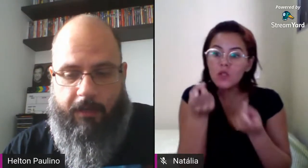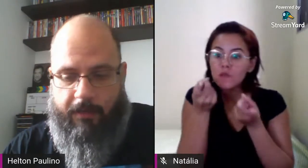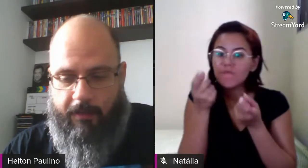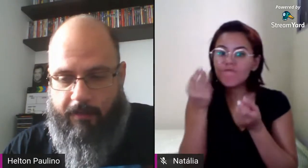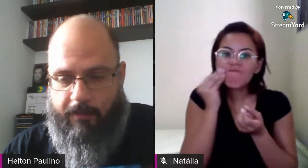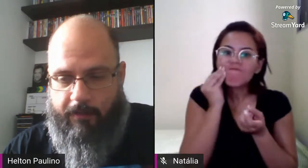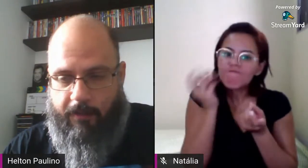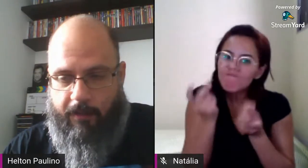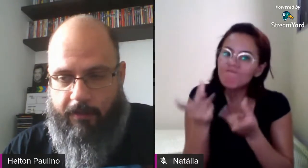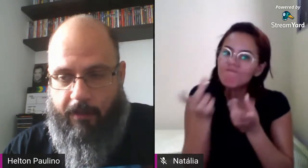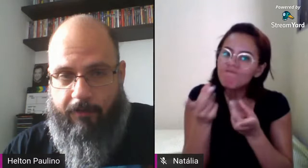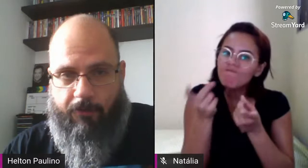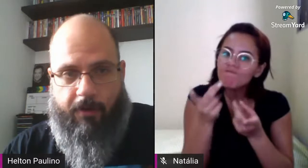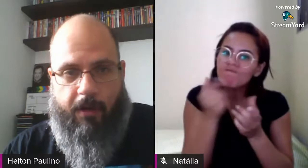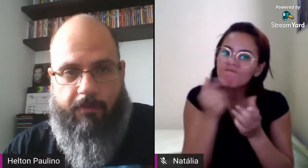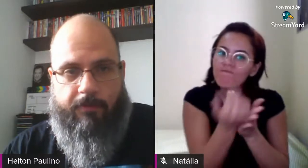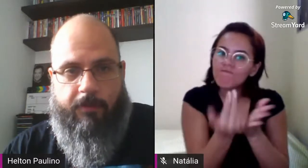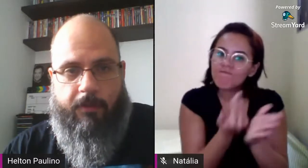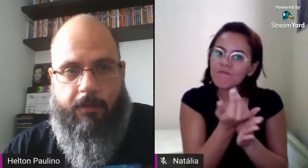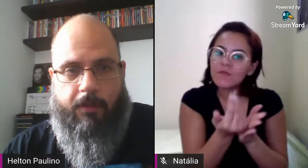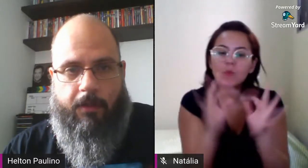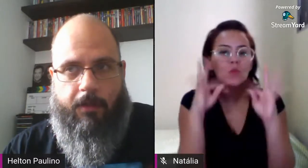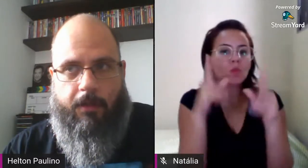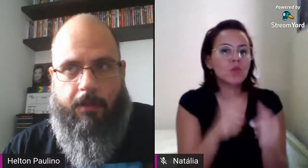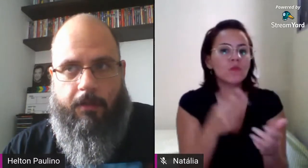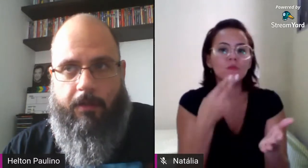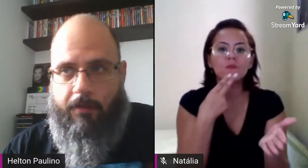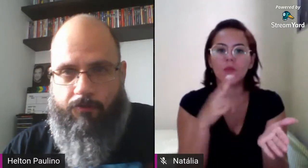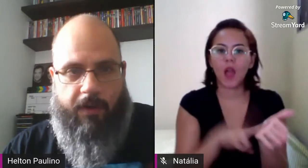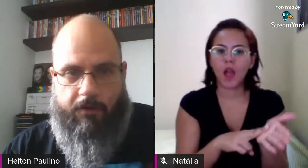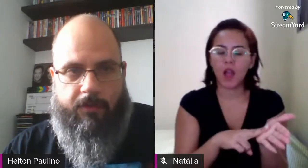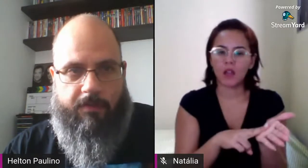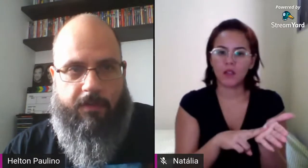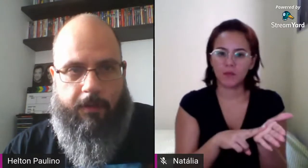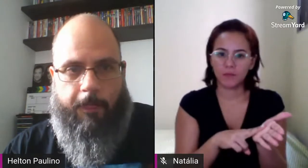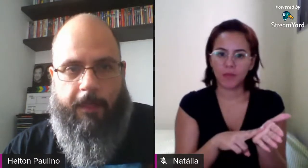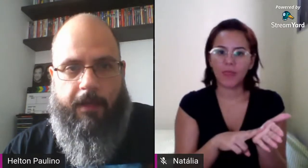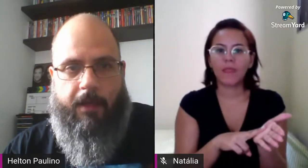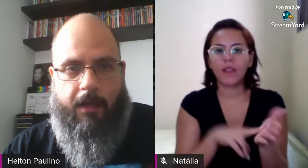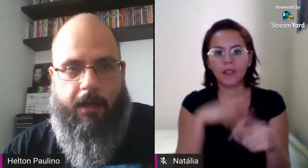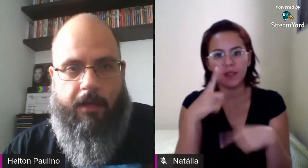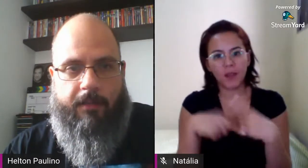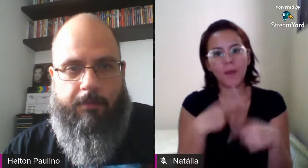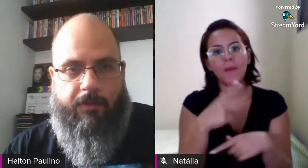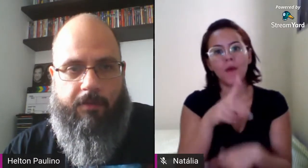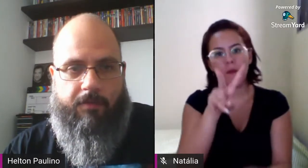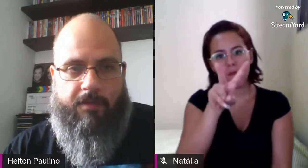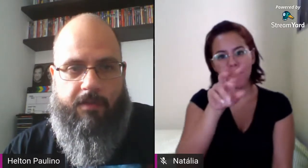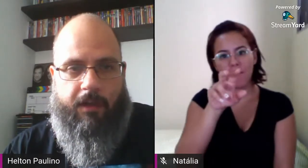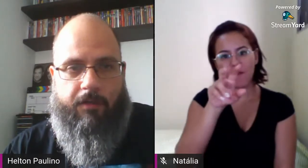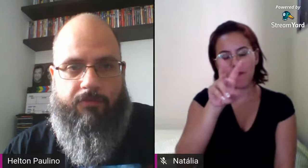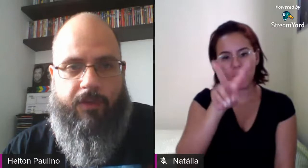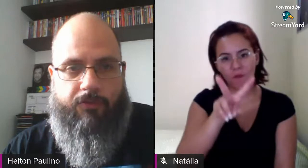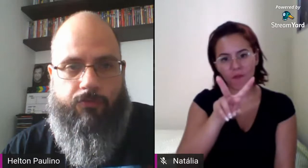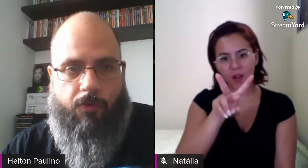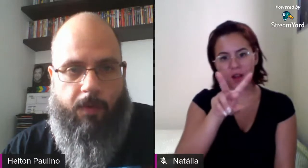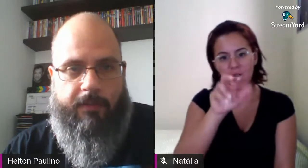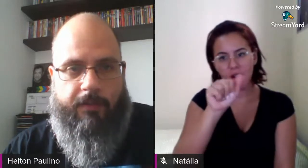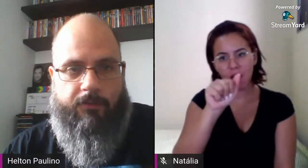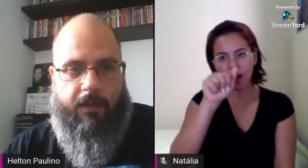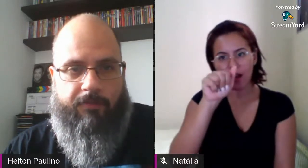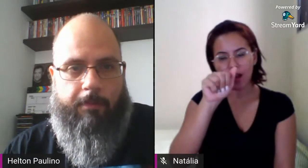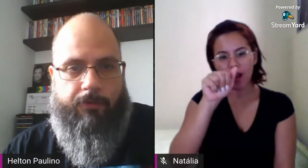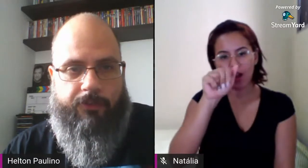em que eles trocavam. E isso vai acontecer, né? A arte, muitas das vezes, ela não vem junto